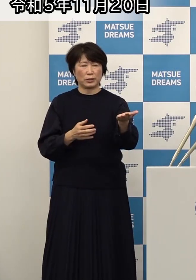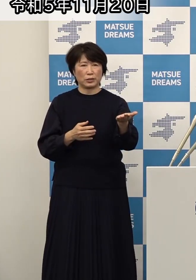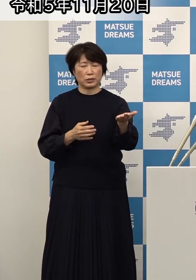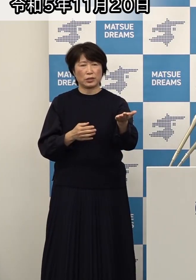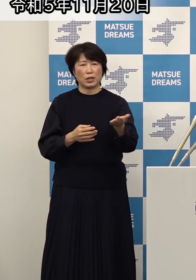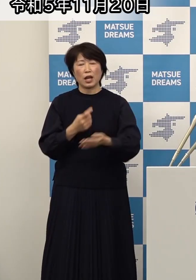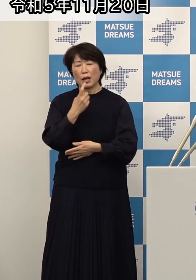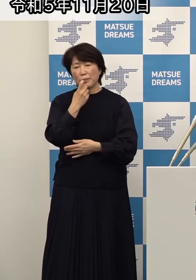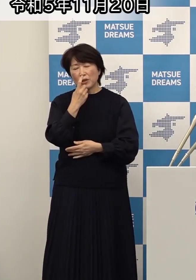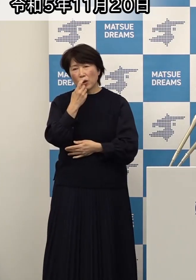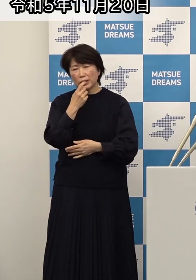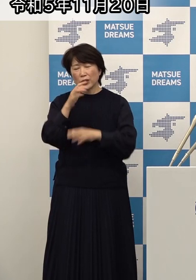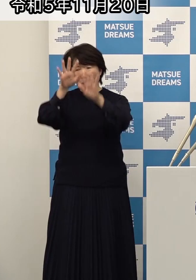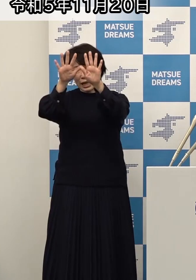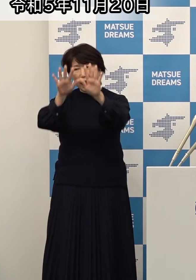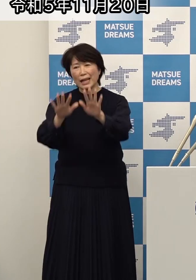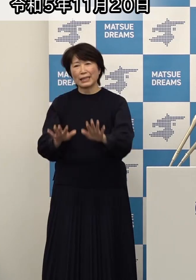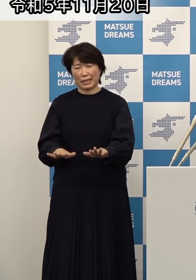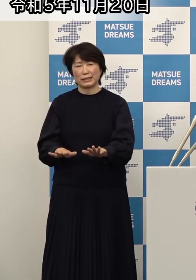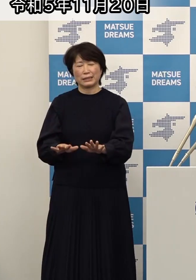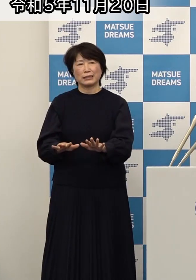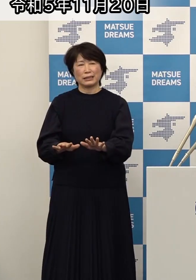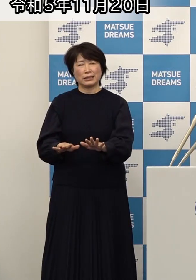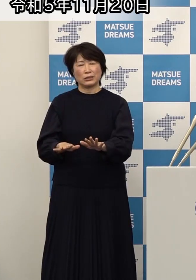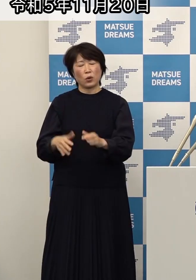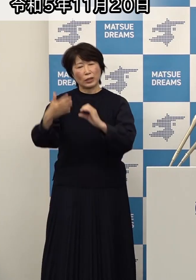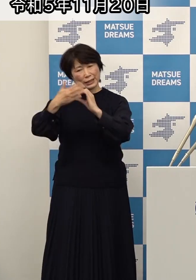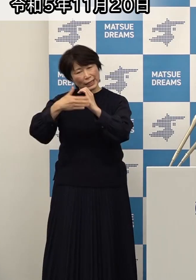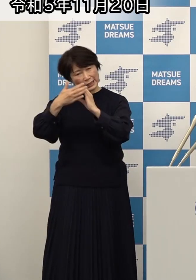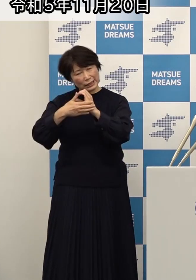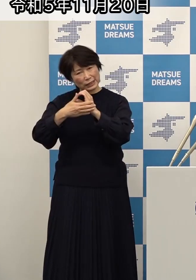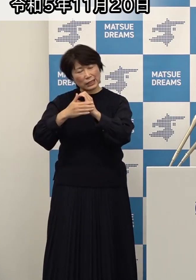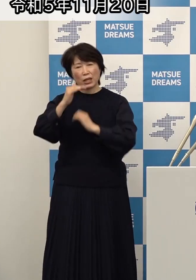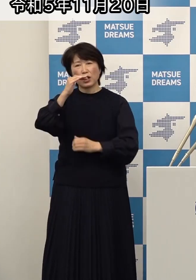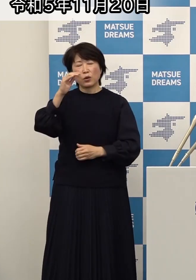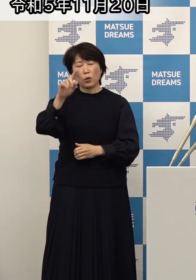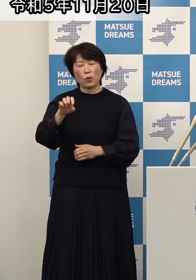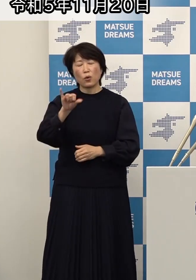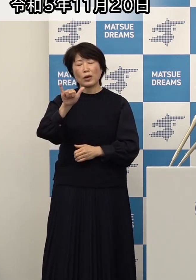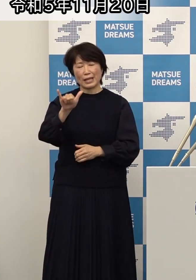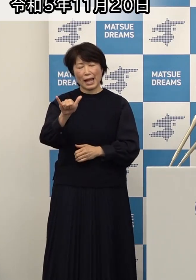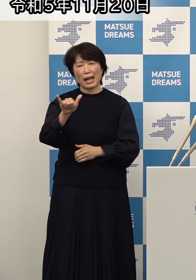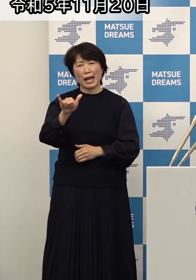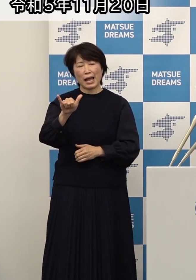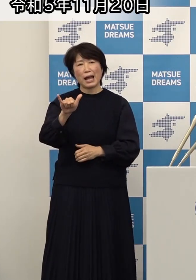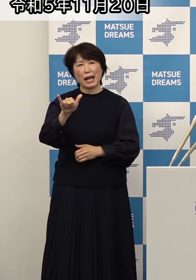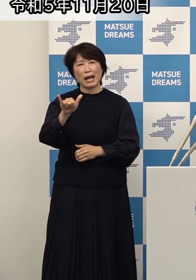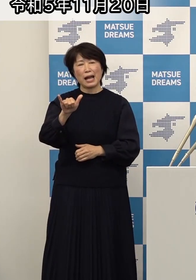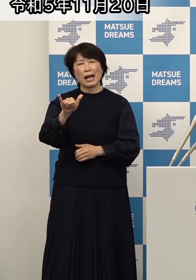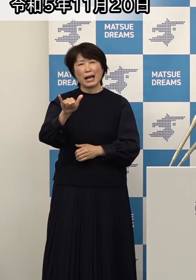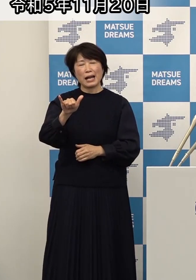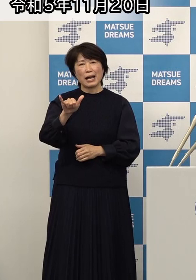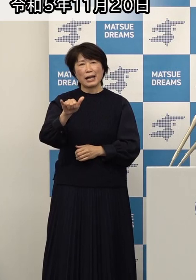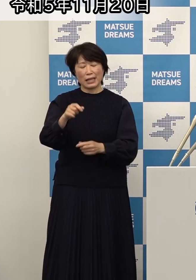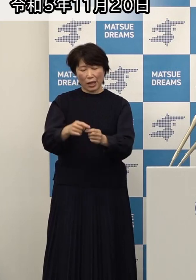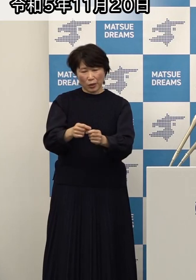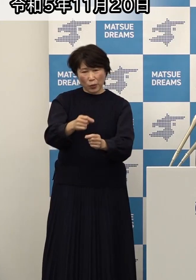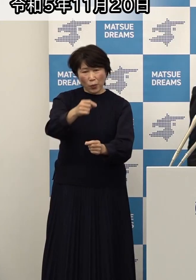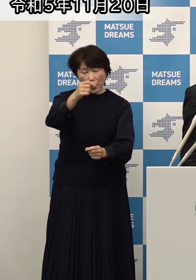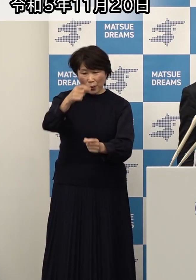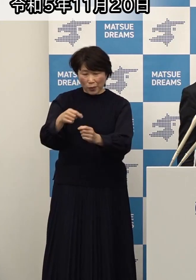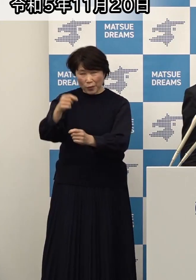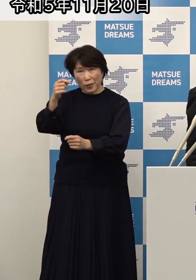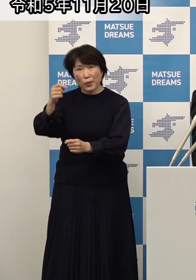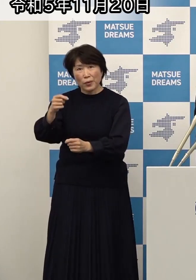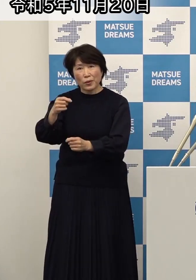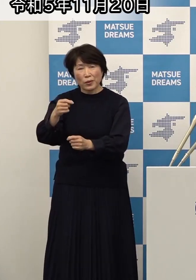ォトコンテストというのも実施しておりました。これはゴーヤーの苗でですね作ったグリーンカーテンというのを写真に収め